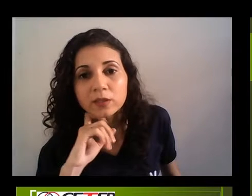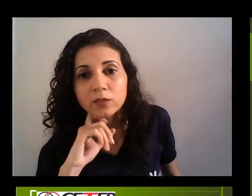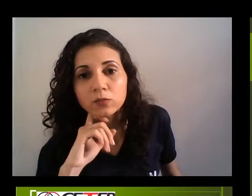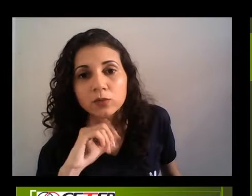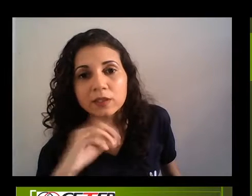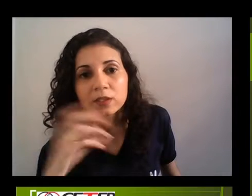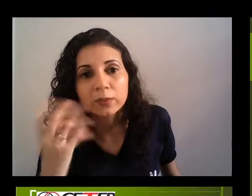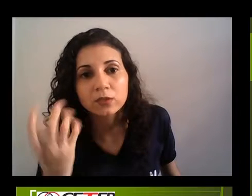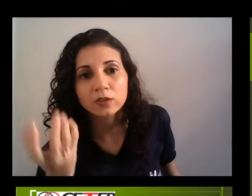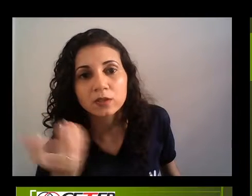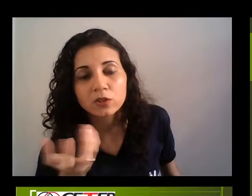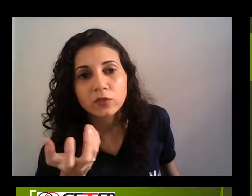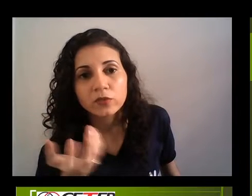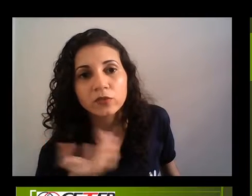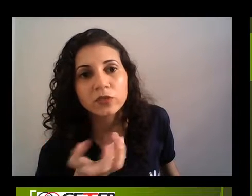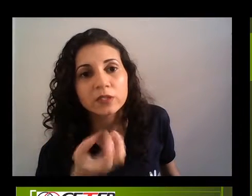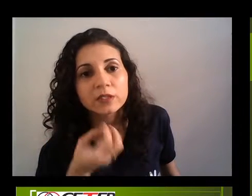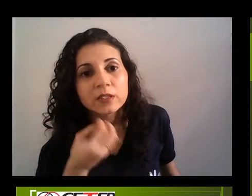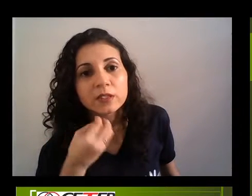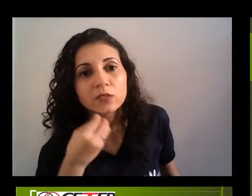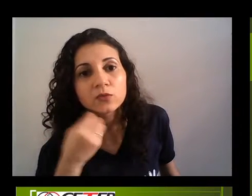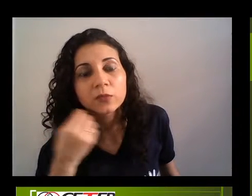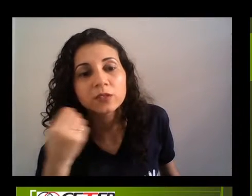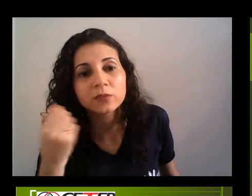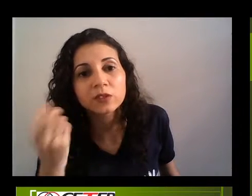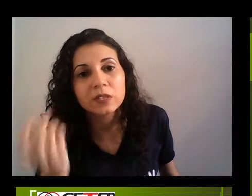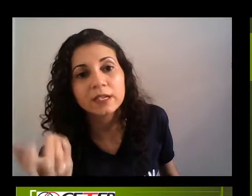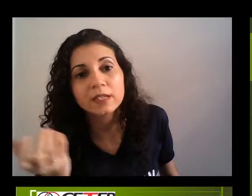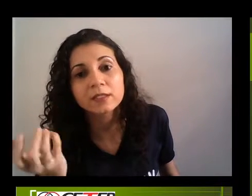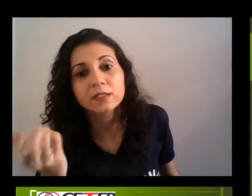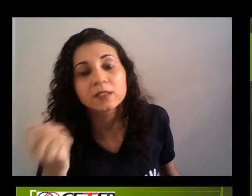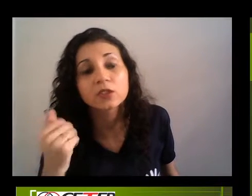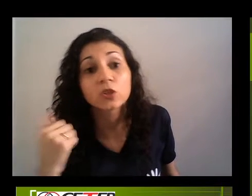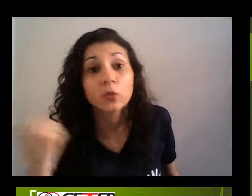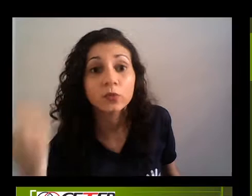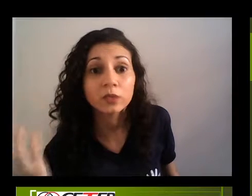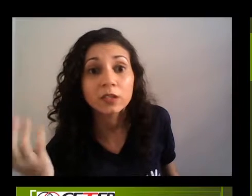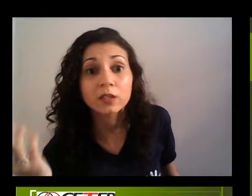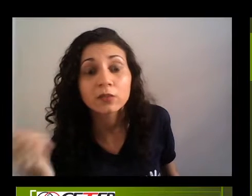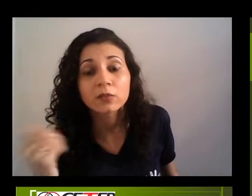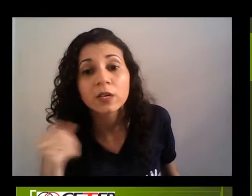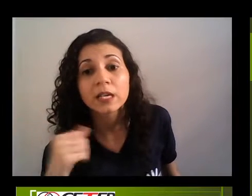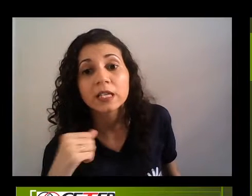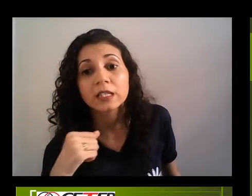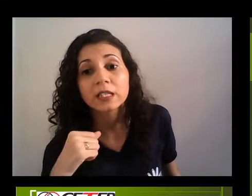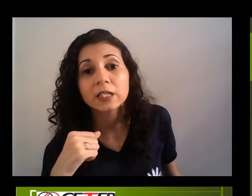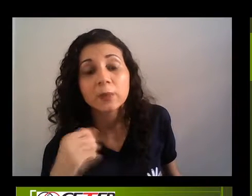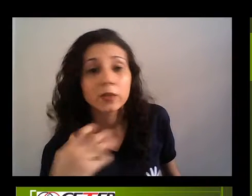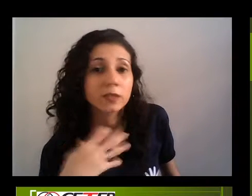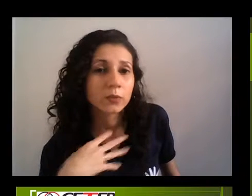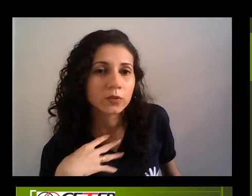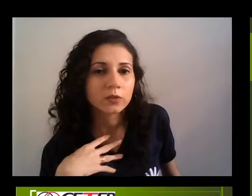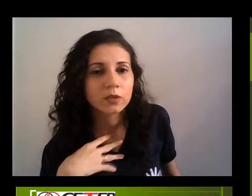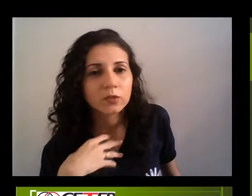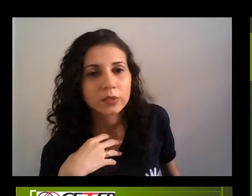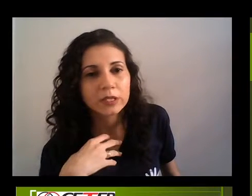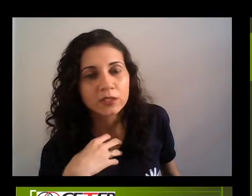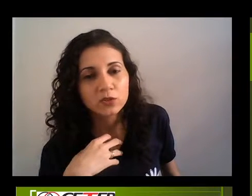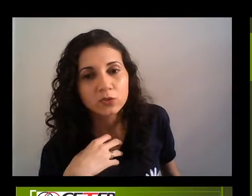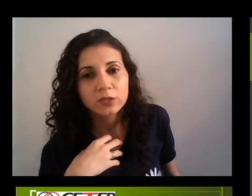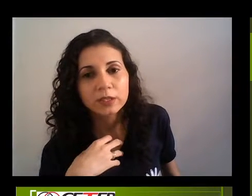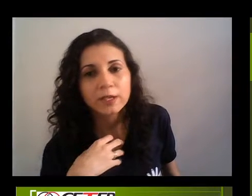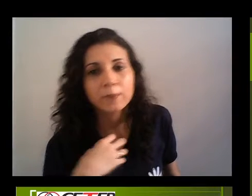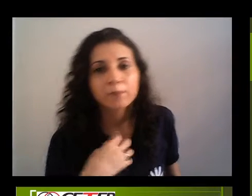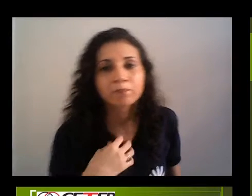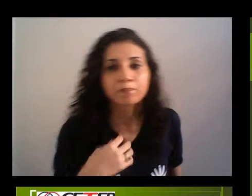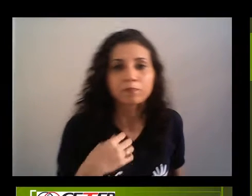surdas são todas as pessoas que estão envolvidas, que têm os mesmos interesses, que se comunicam, que, por exemplo, eu sou da comunidade